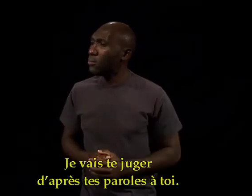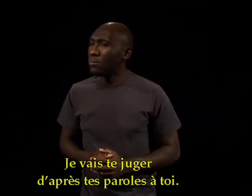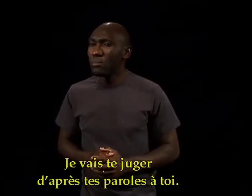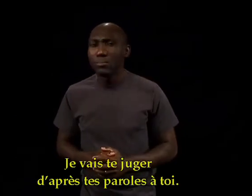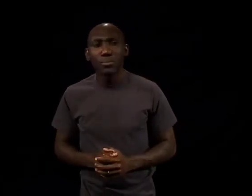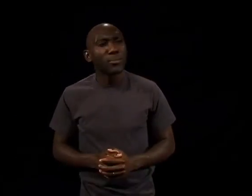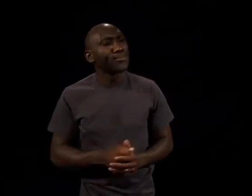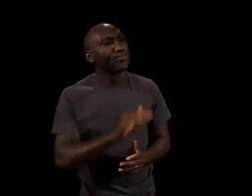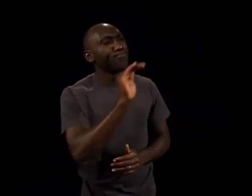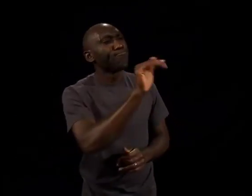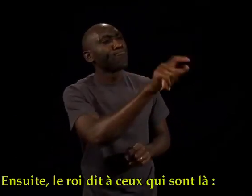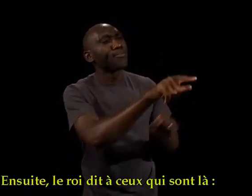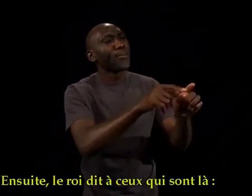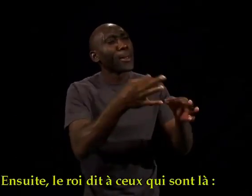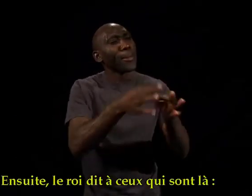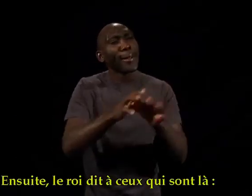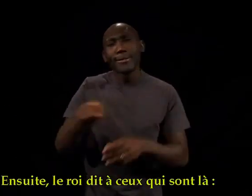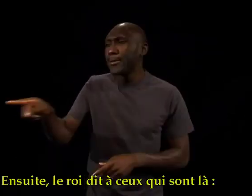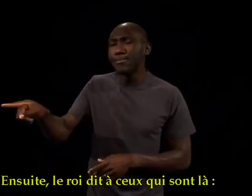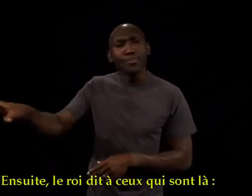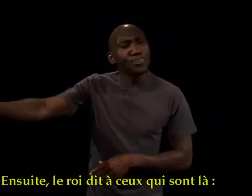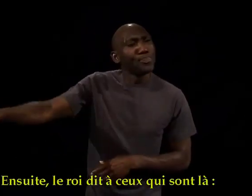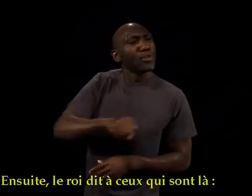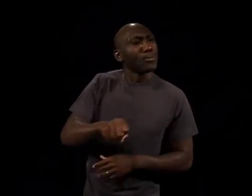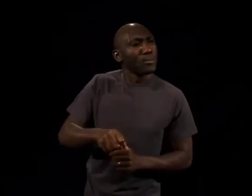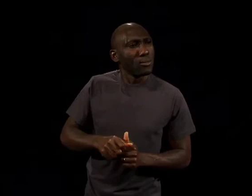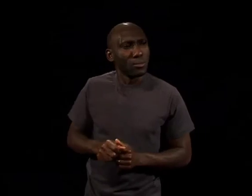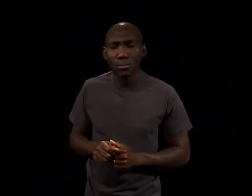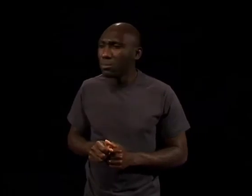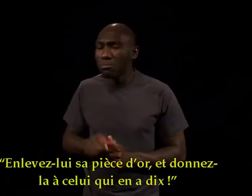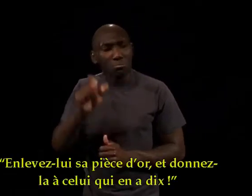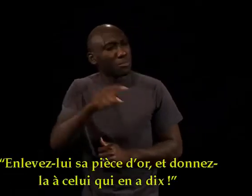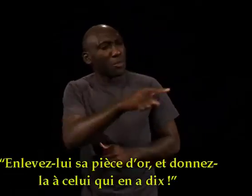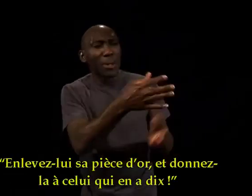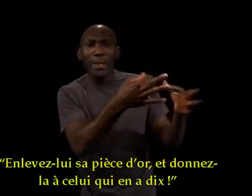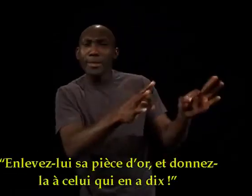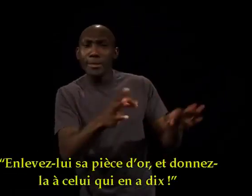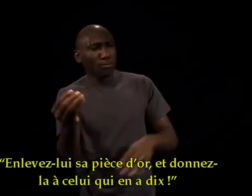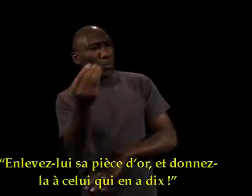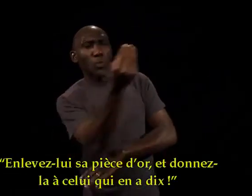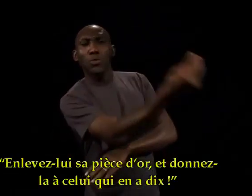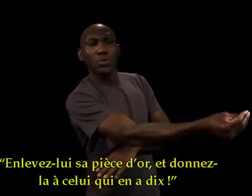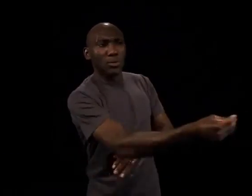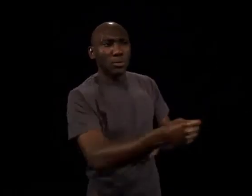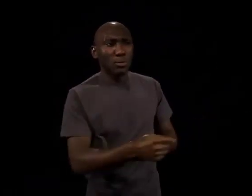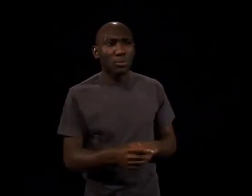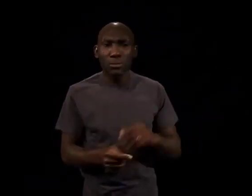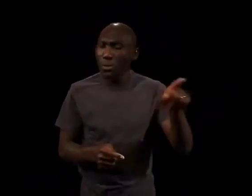Ensuite, le roi dit à ceux qui sont là, enlevez-lui sa pièce d'or et donnez-la à celui qui en a 10. Ils lui